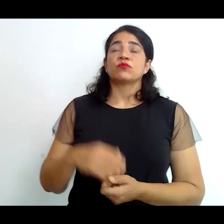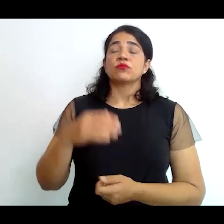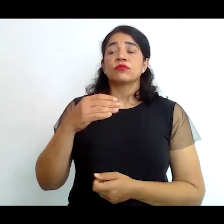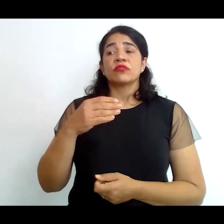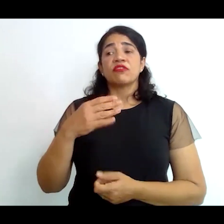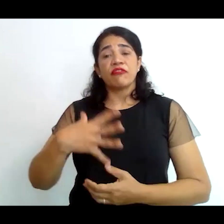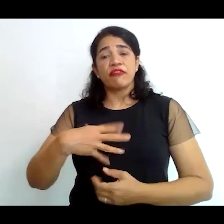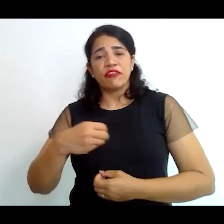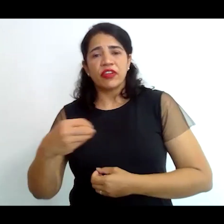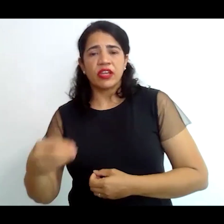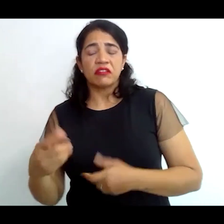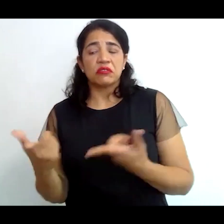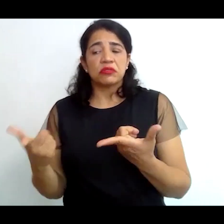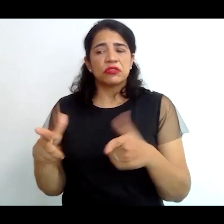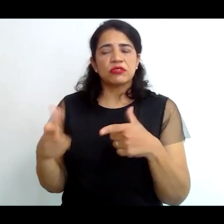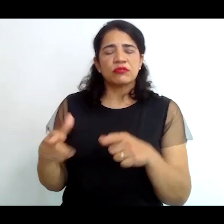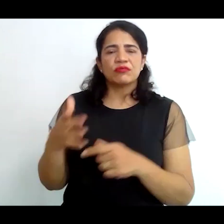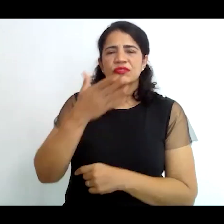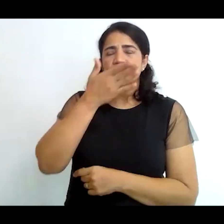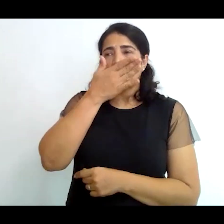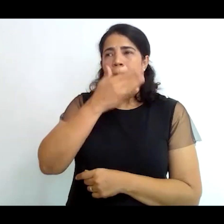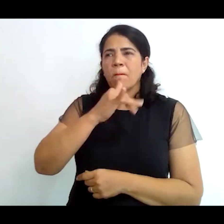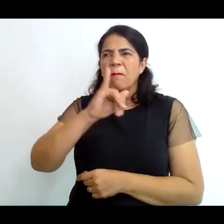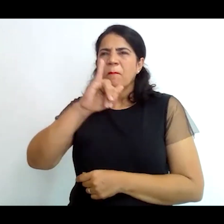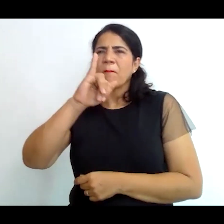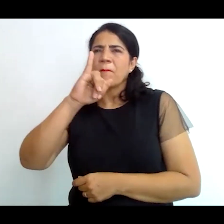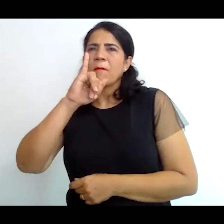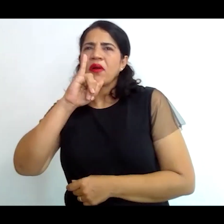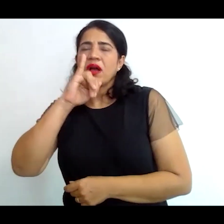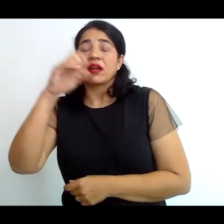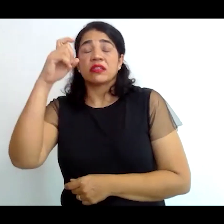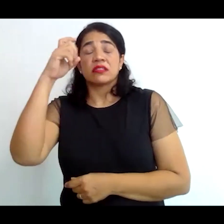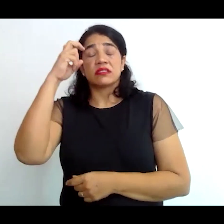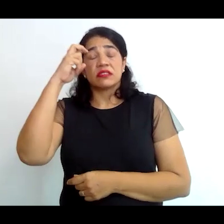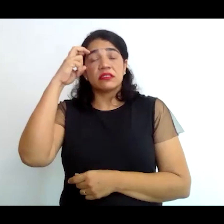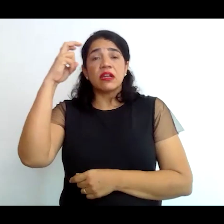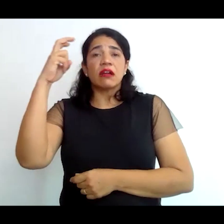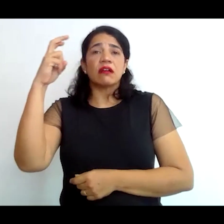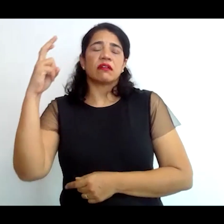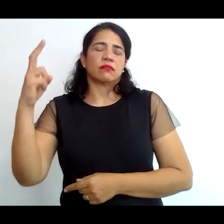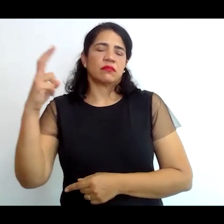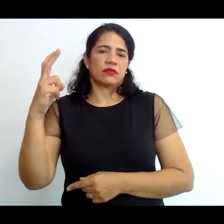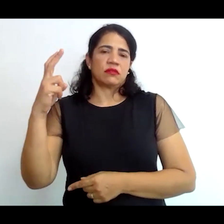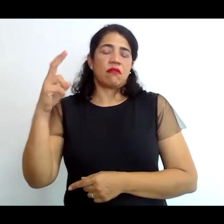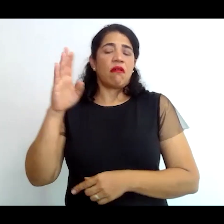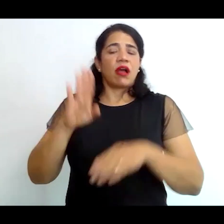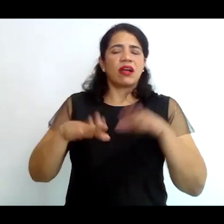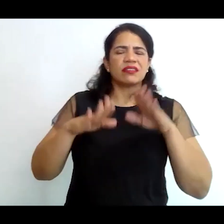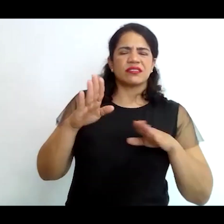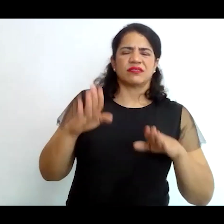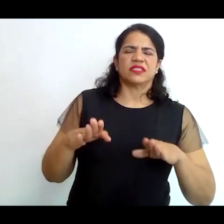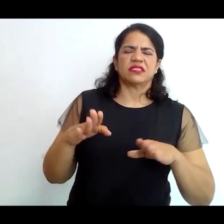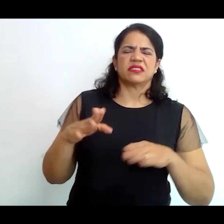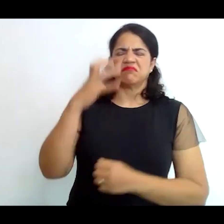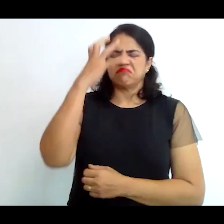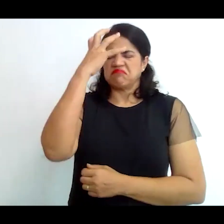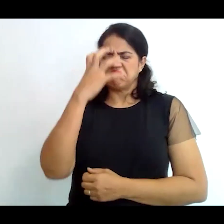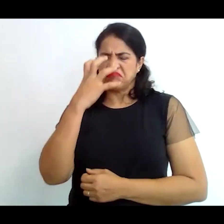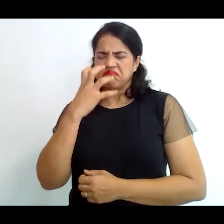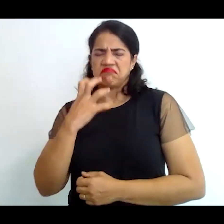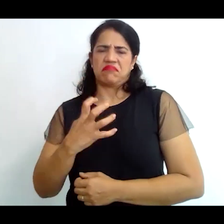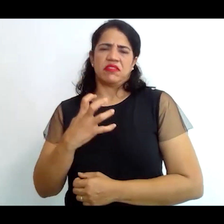ele. Talvez foram muito severos, muito rigorosos, nunca dispensaram amor como deveria dispensar para